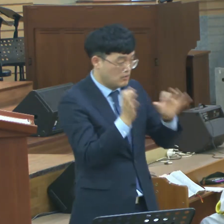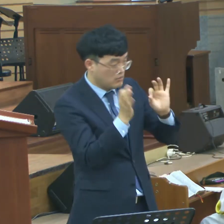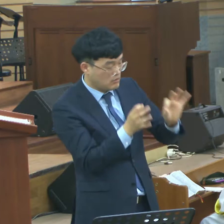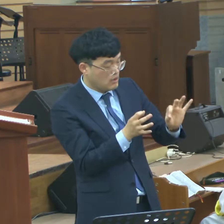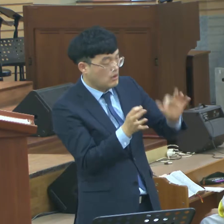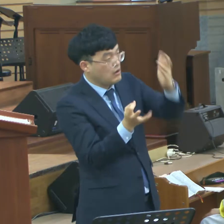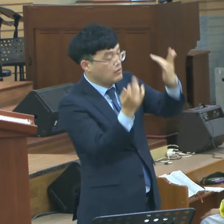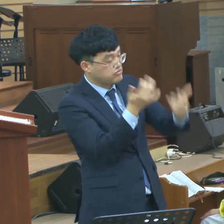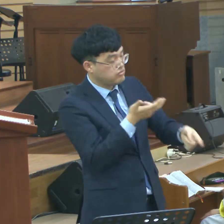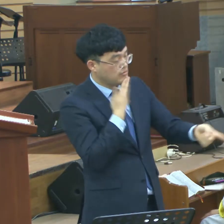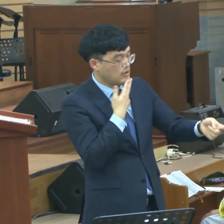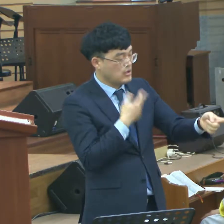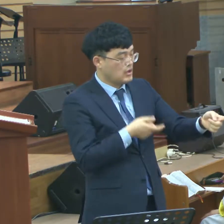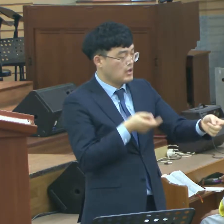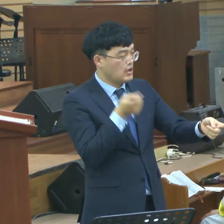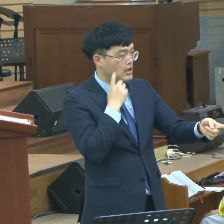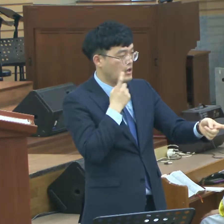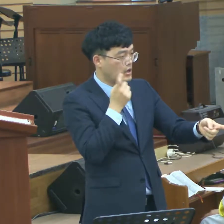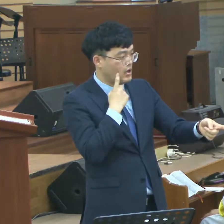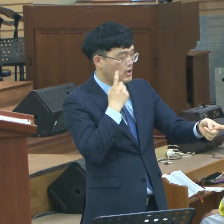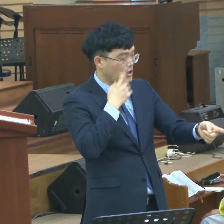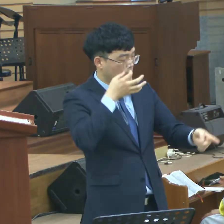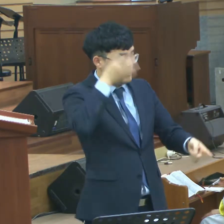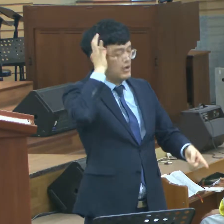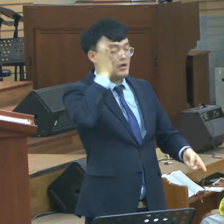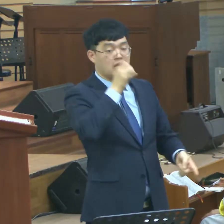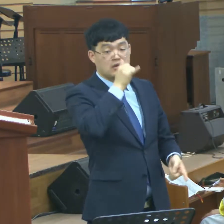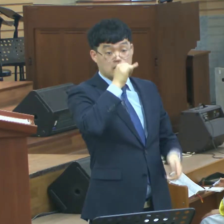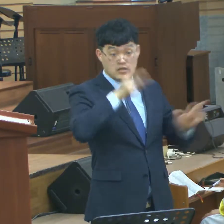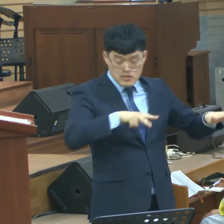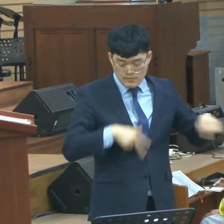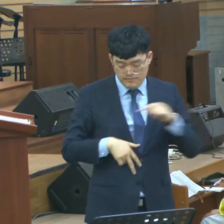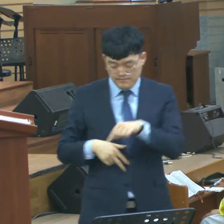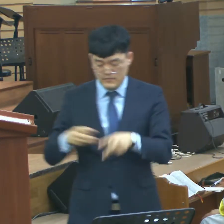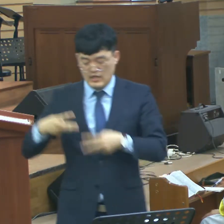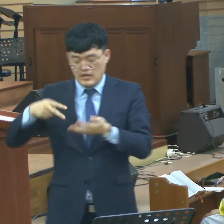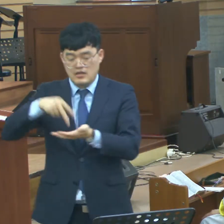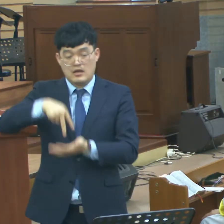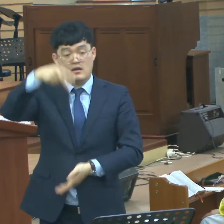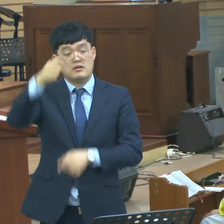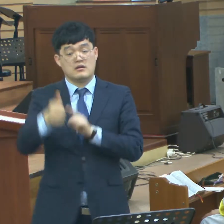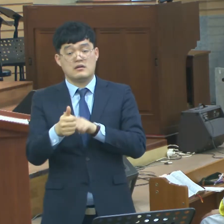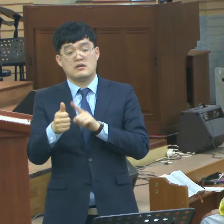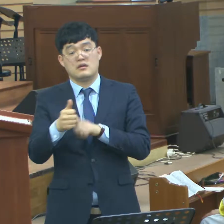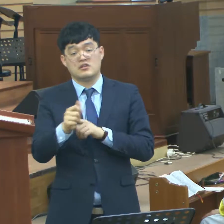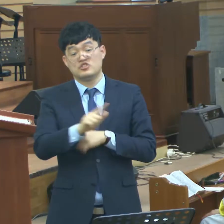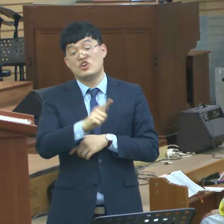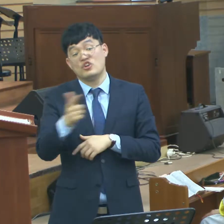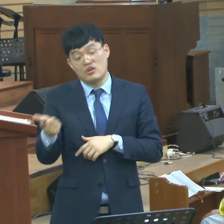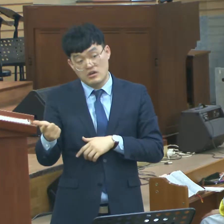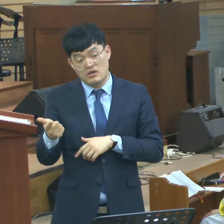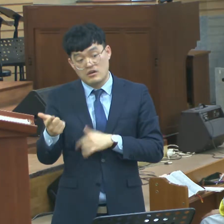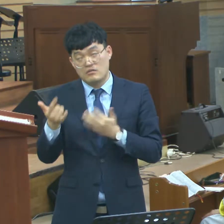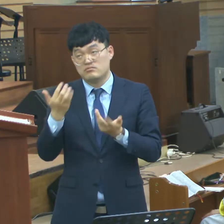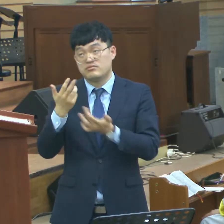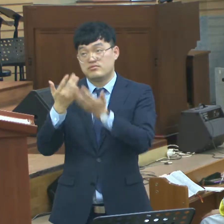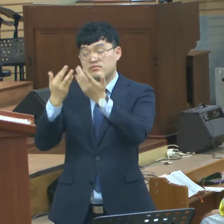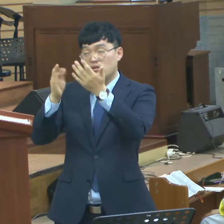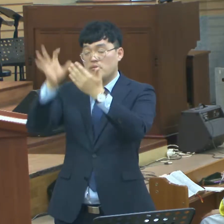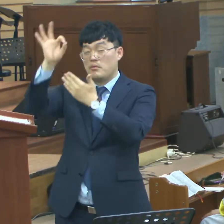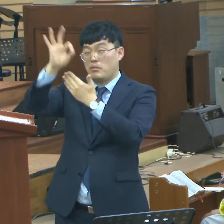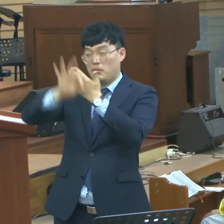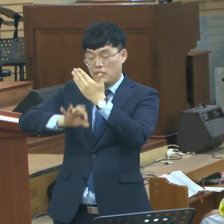가짜였구나 그것을 보게 되었습니다. 이제 엘리야 차례예요. 저녁 소재 드릴 때 해질 때